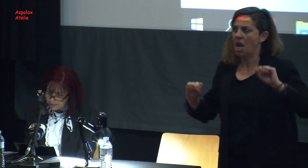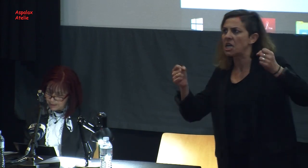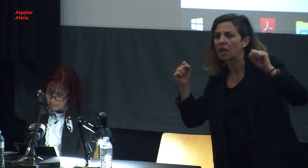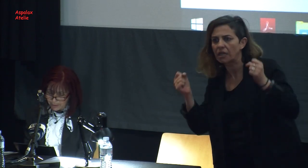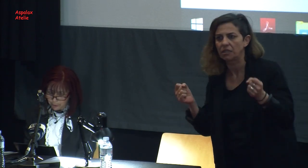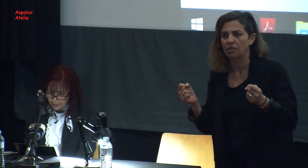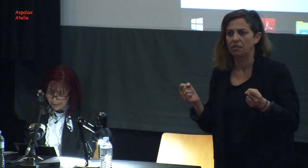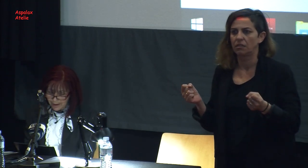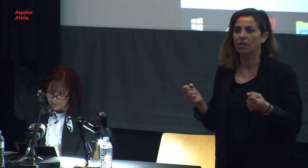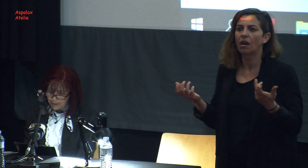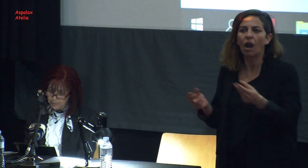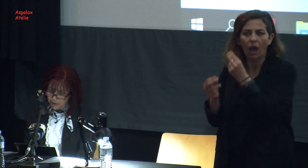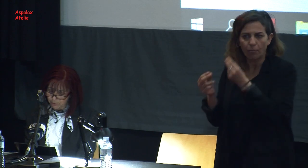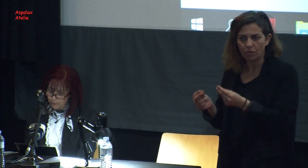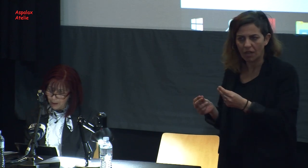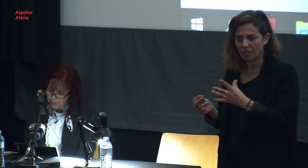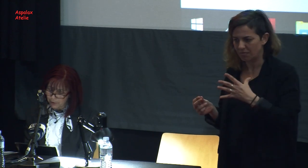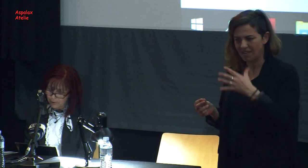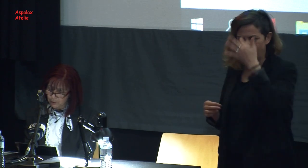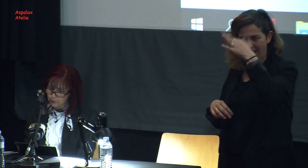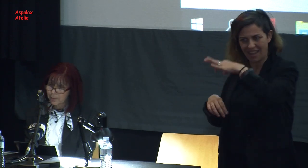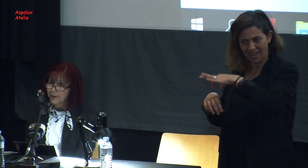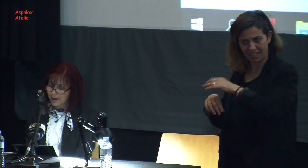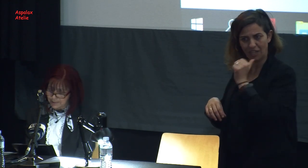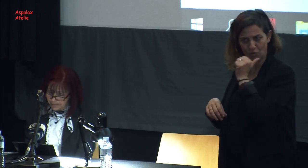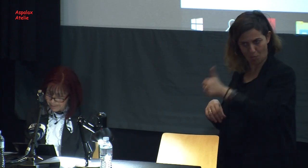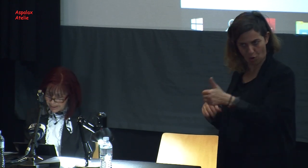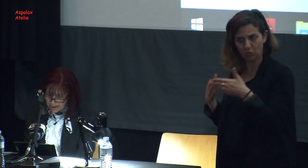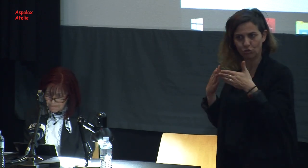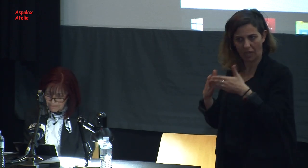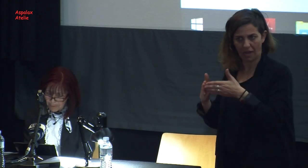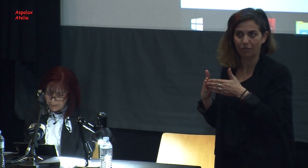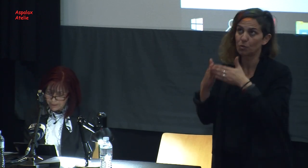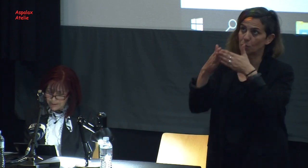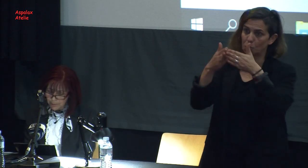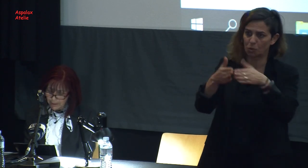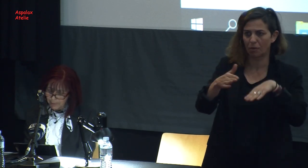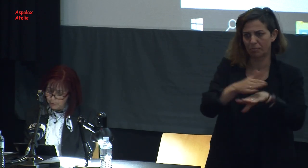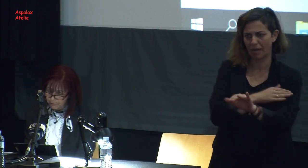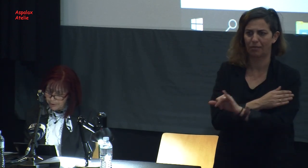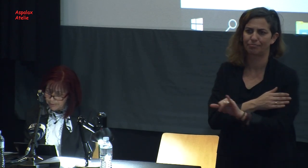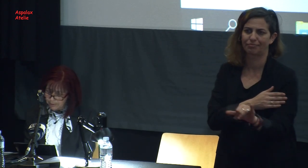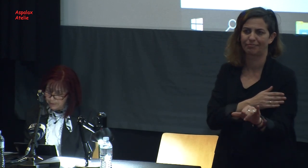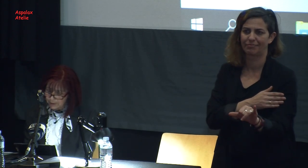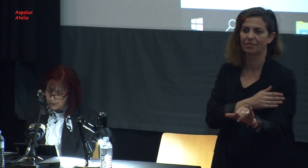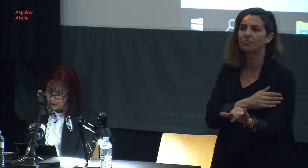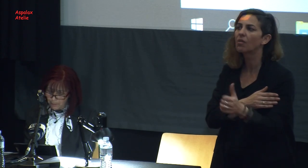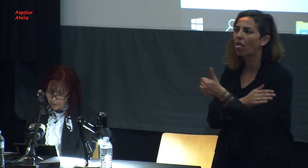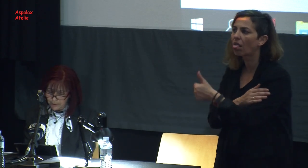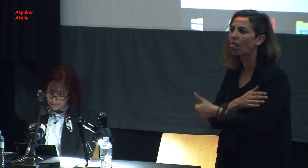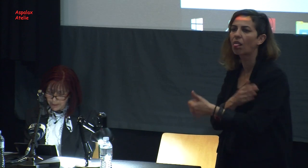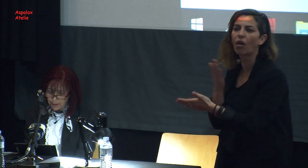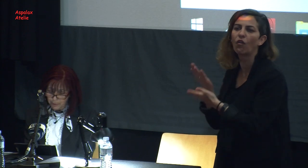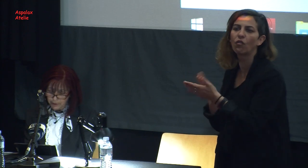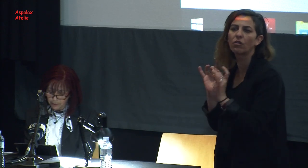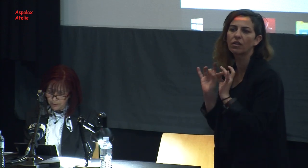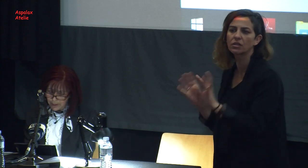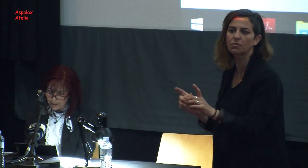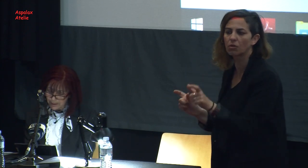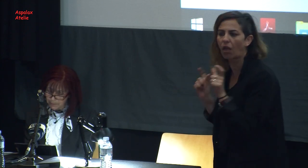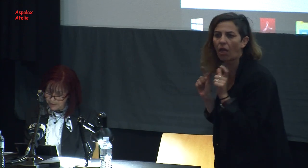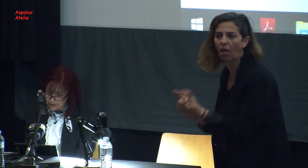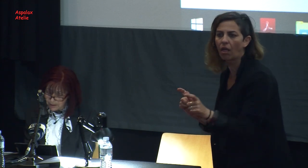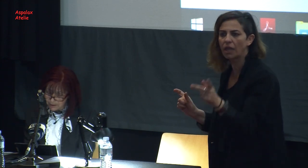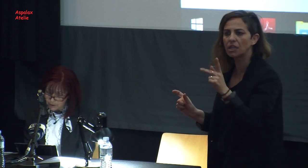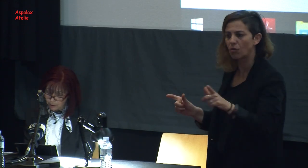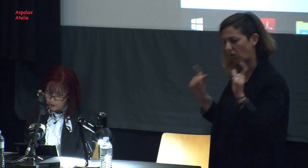ψυχικά ασθενείς να πάρουν το καράβι και να επισκεφτούν κάποιο ειδικό στον Πειραιά ή στην Αθήνα. Έτσι παραμένουν αβοήθητοι, αποκλεισμένοι από